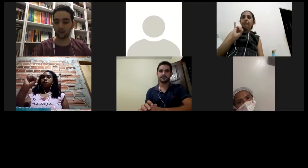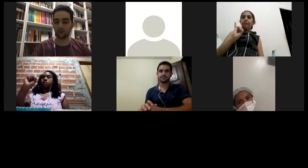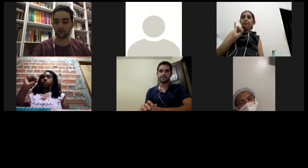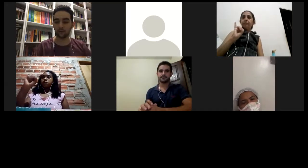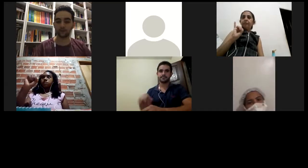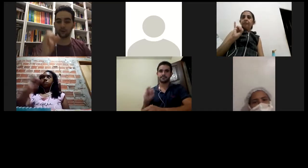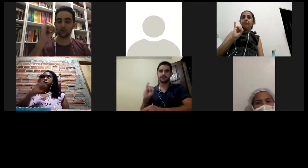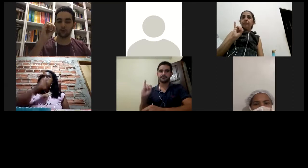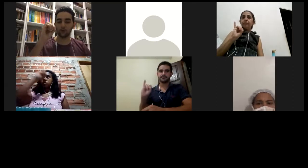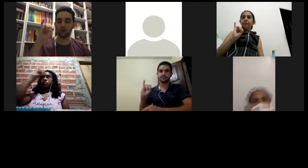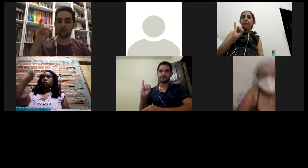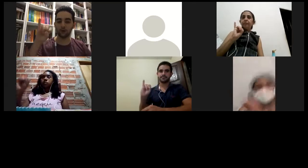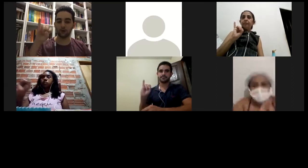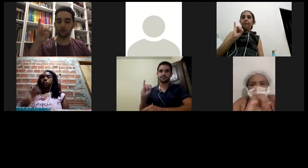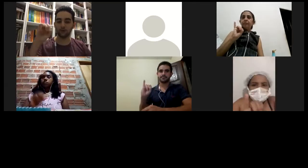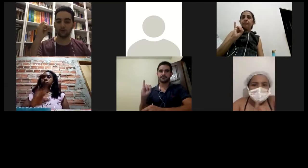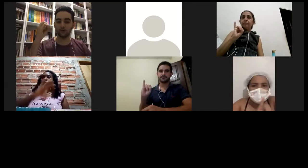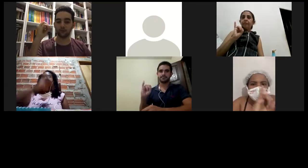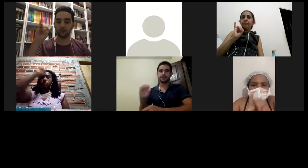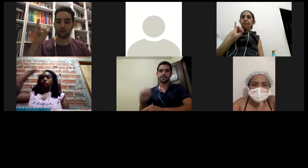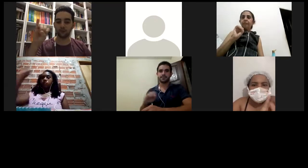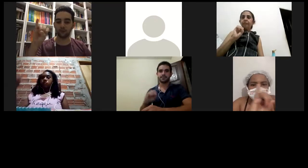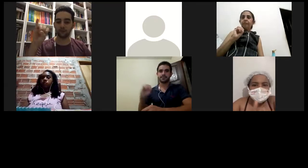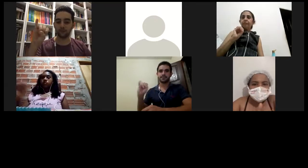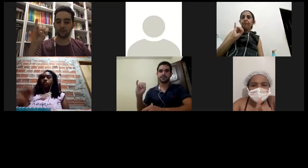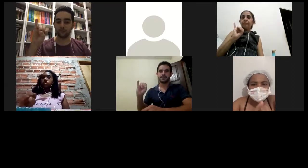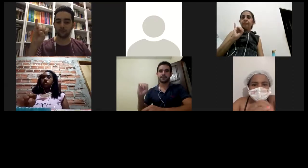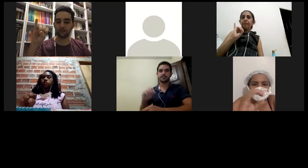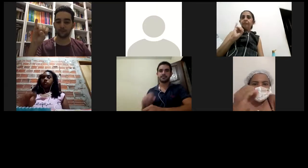Oi. O. I. Oi.